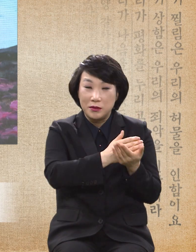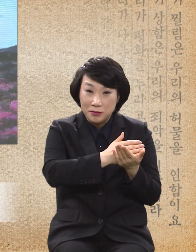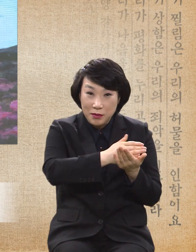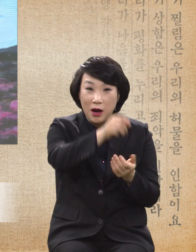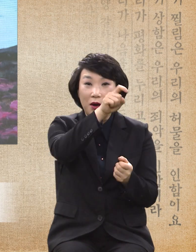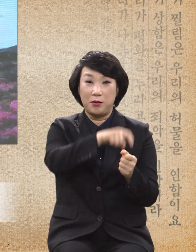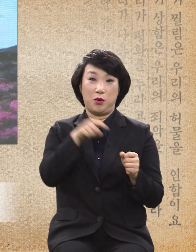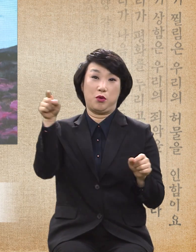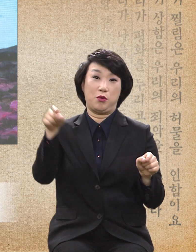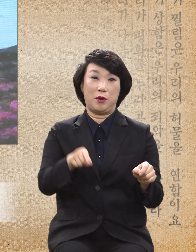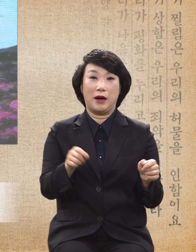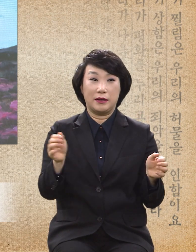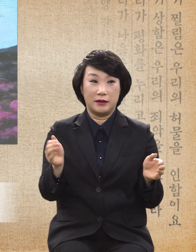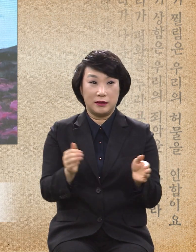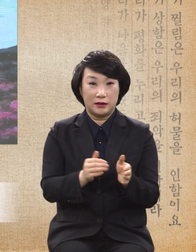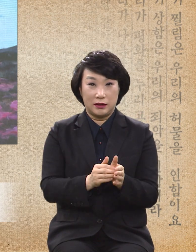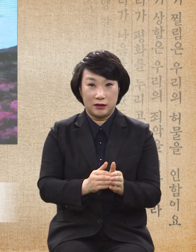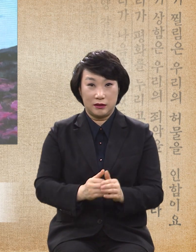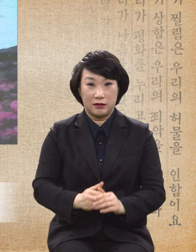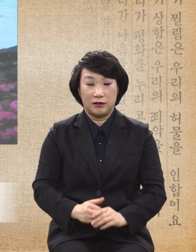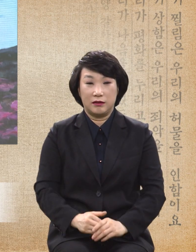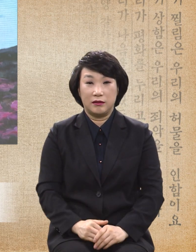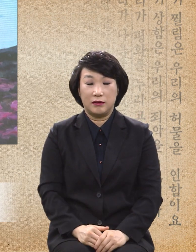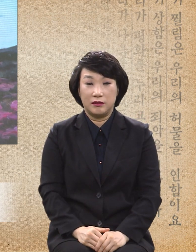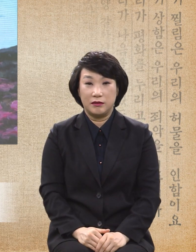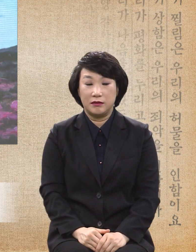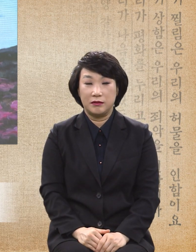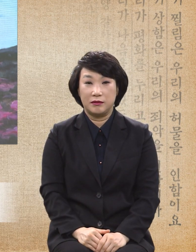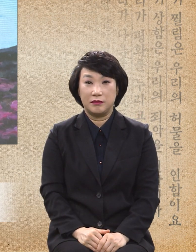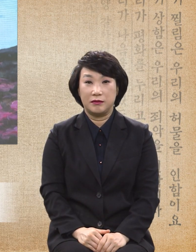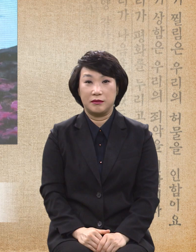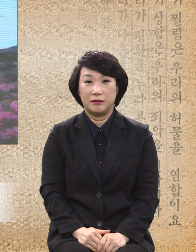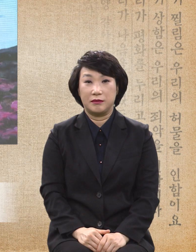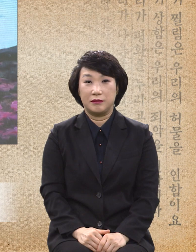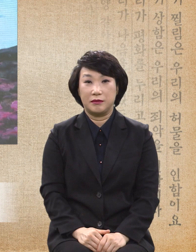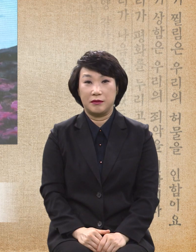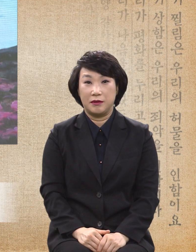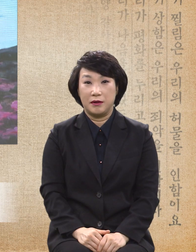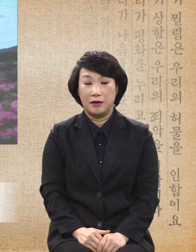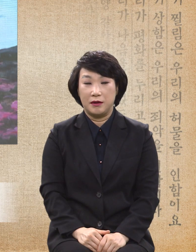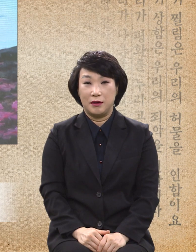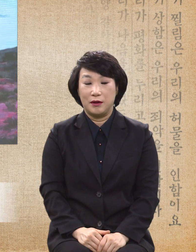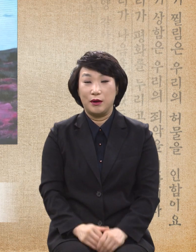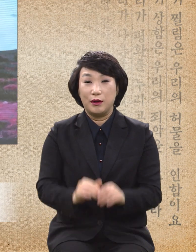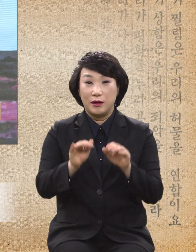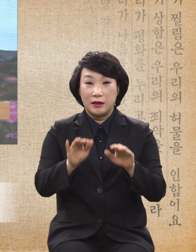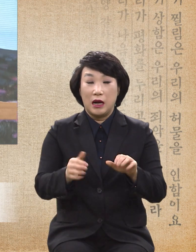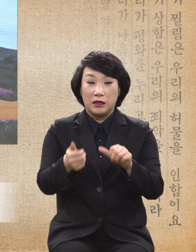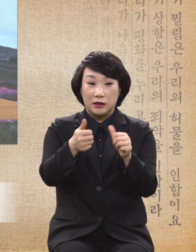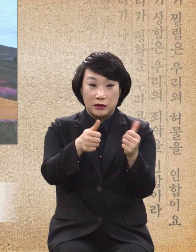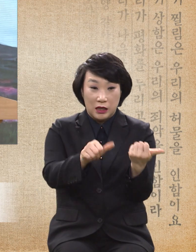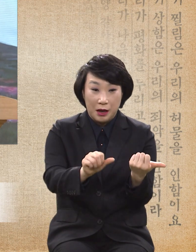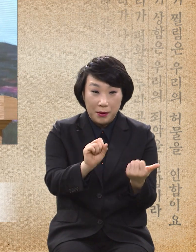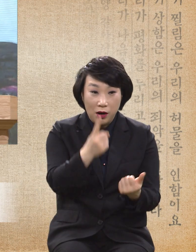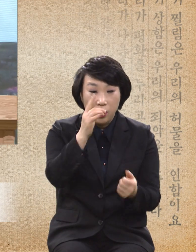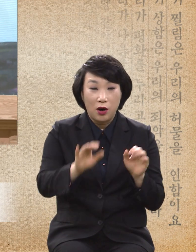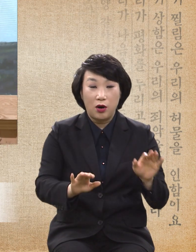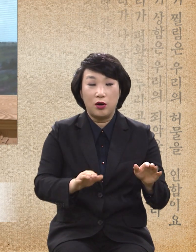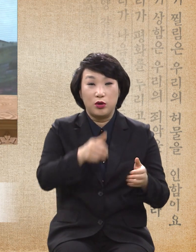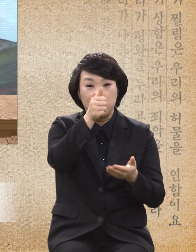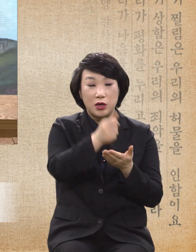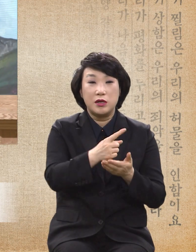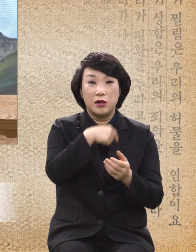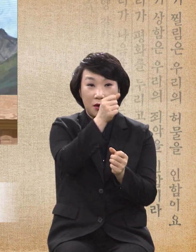곧 마귀를 없이 하시며, 그러니까 사망으로